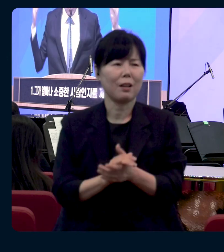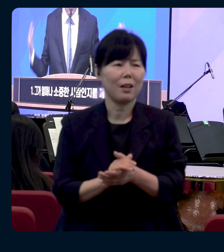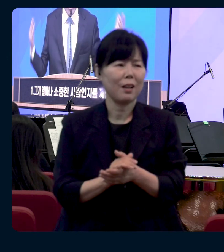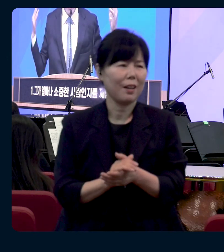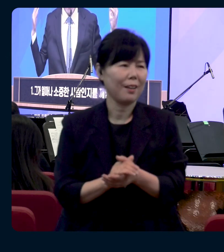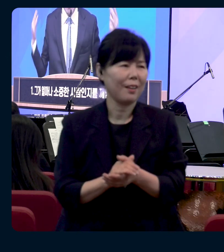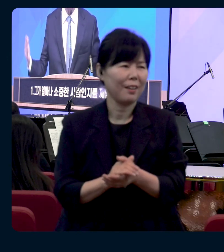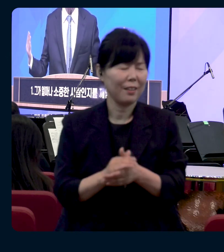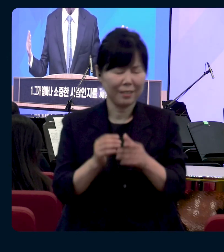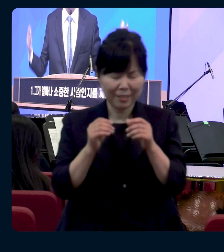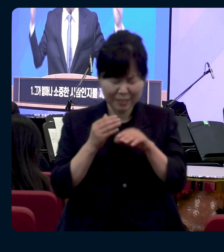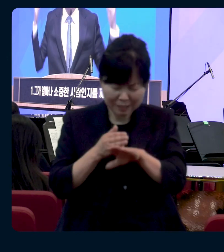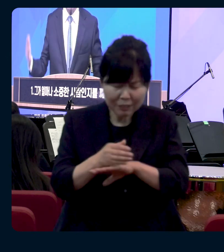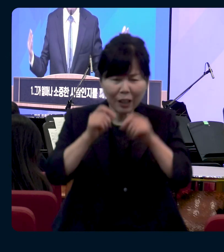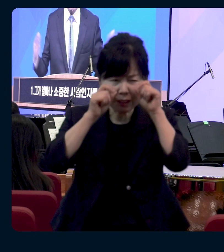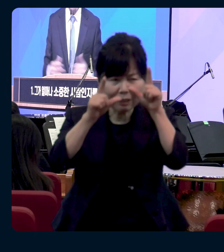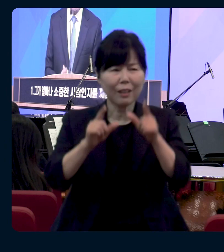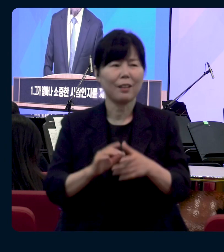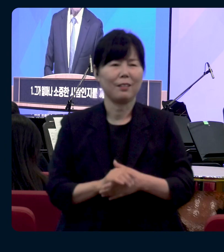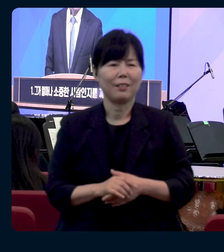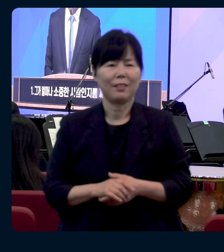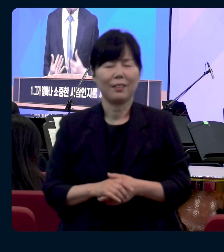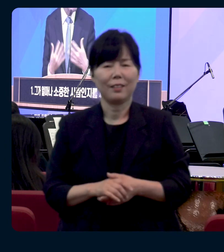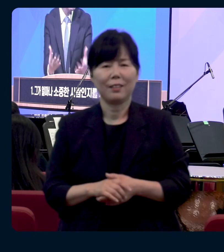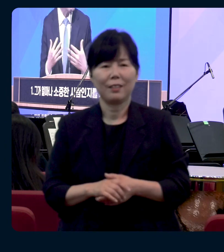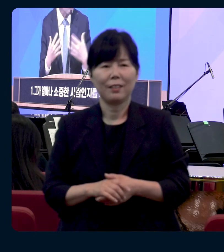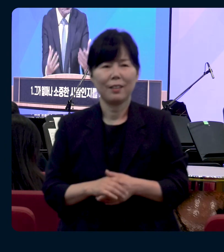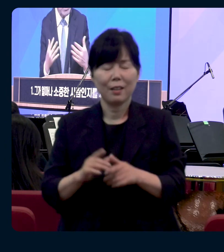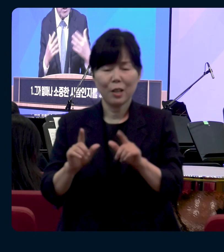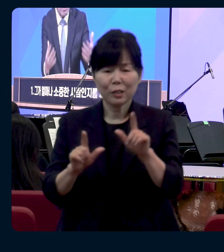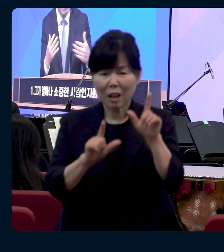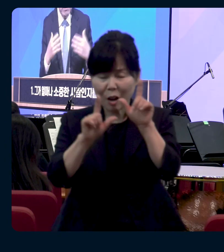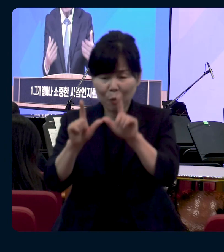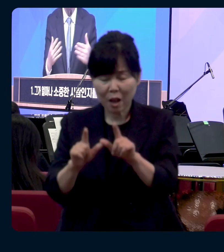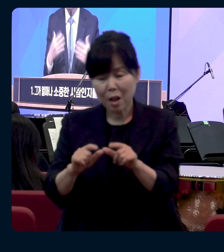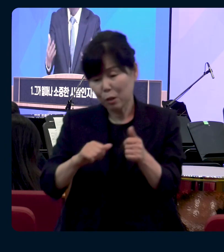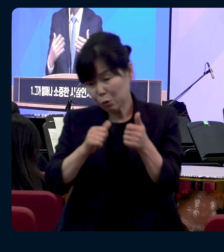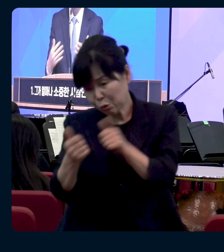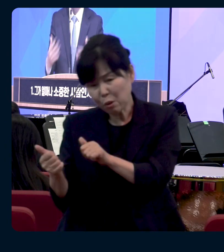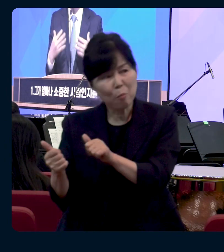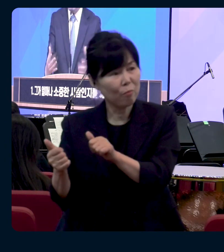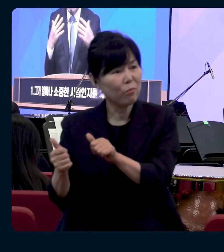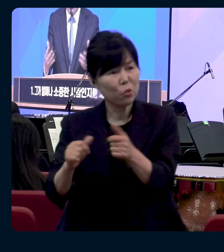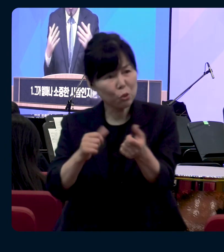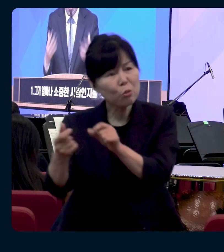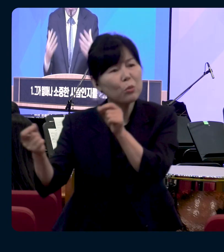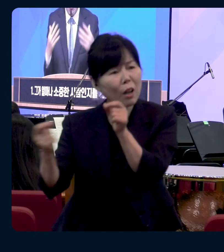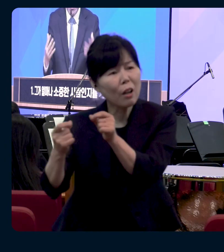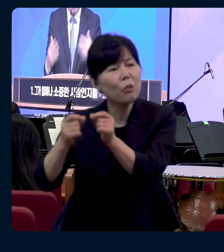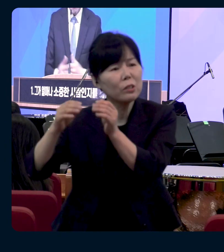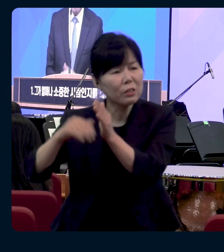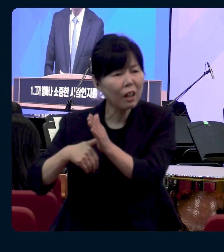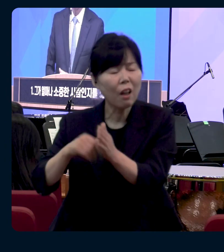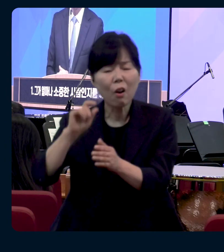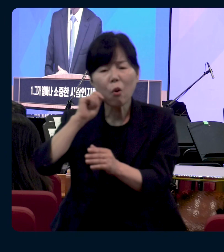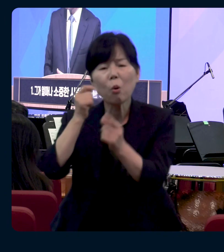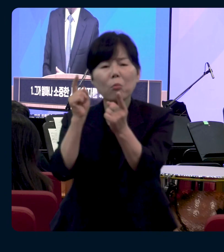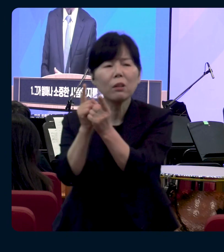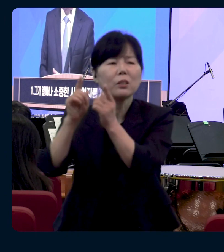얼마나 소중한 사람인지를 그때 깨닫습니다. 삶을 송두리째 흔드는 정말 그런 어려움을 겪을